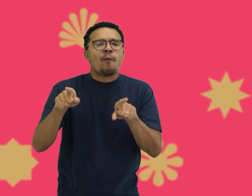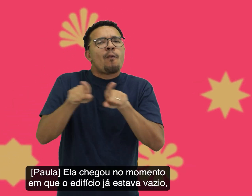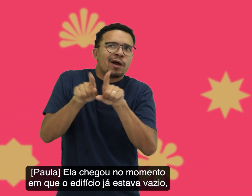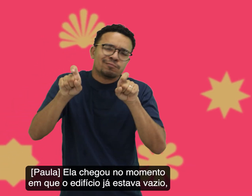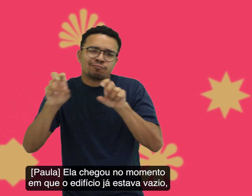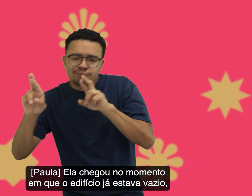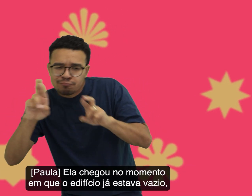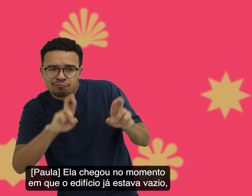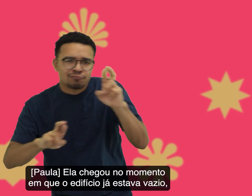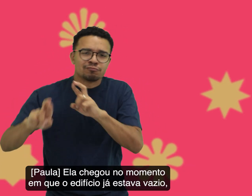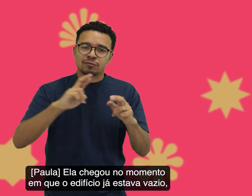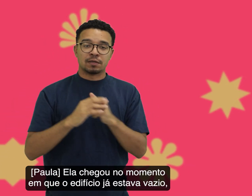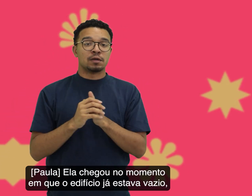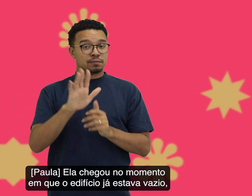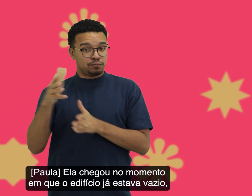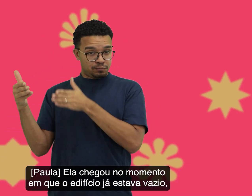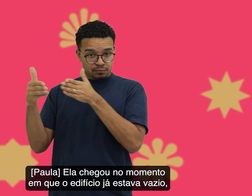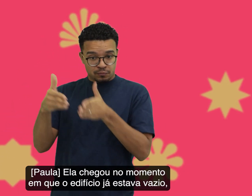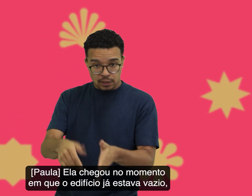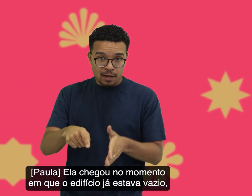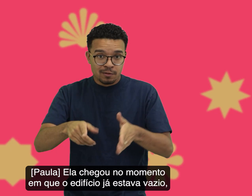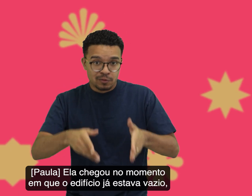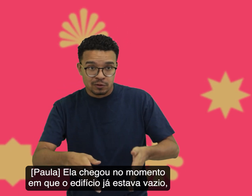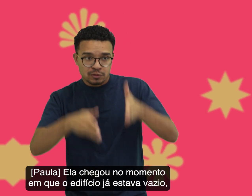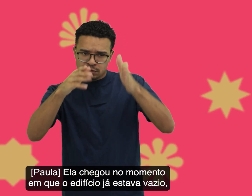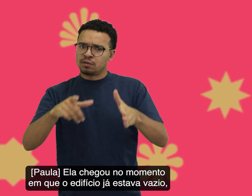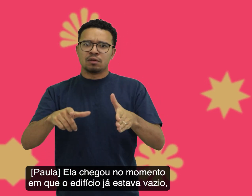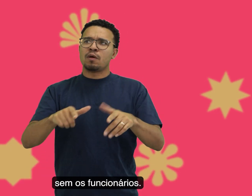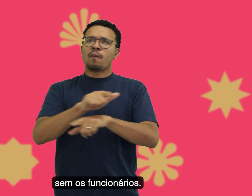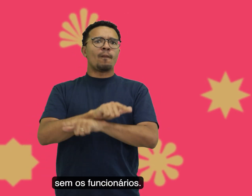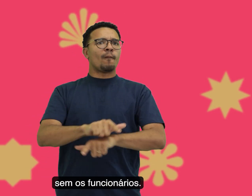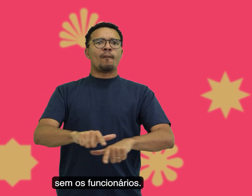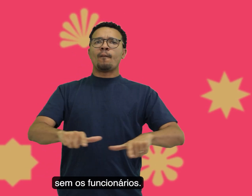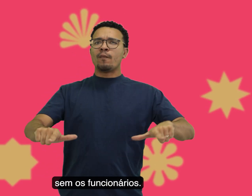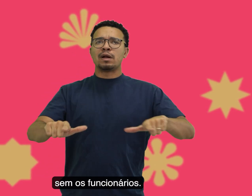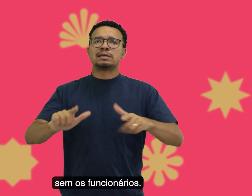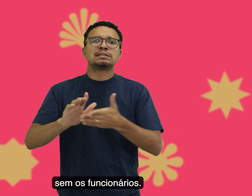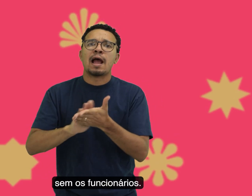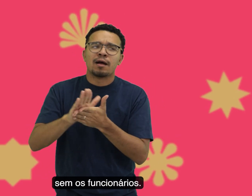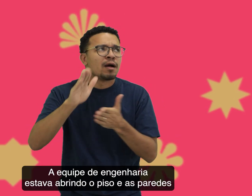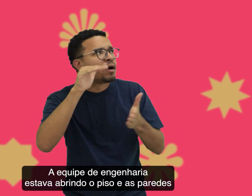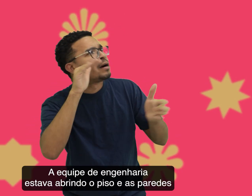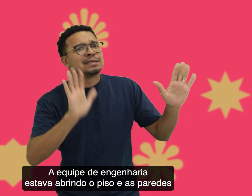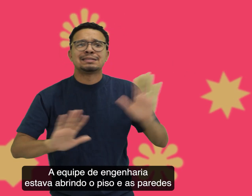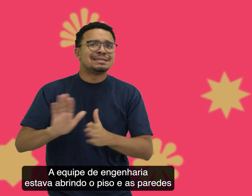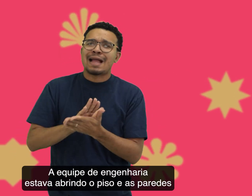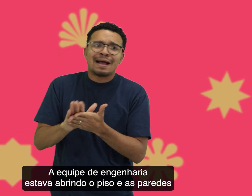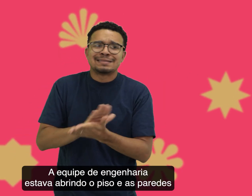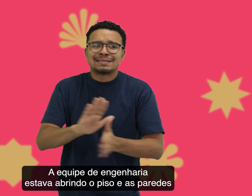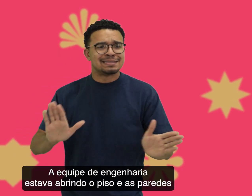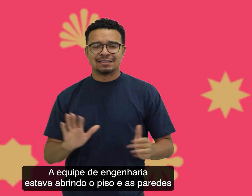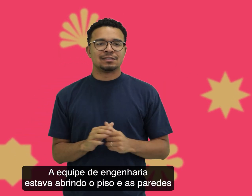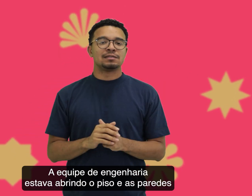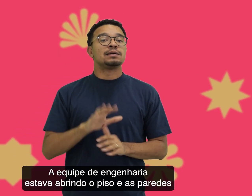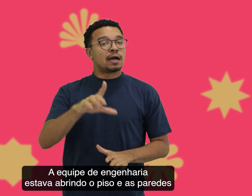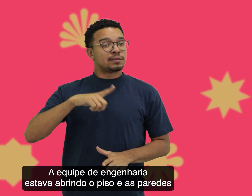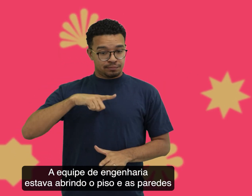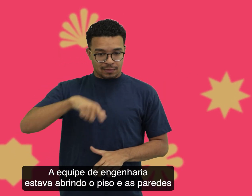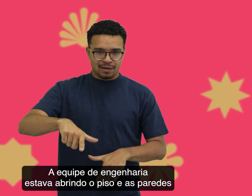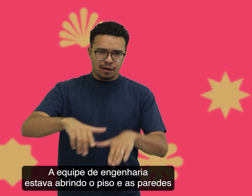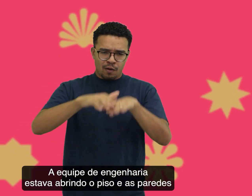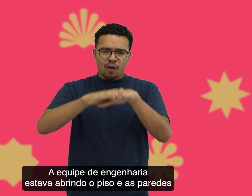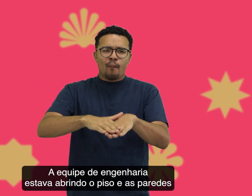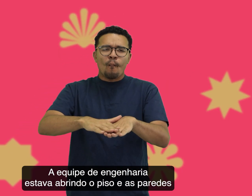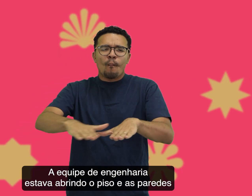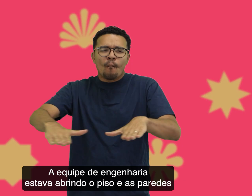reforma do museu. Ela chegou no momento em que o edifício já estava vazio, sem os funcionários. A equipe de engenharia